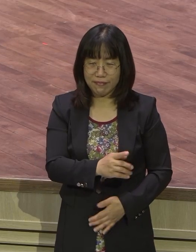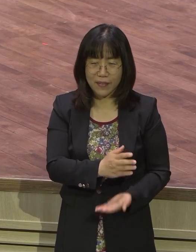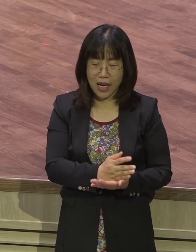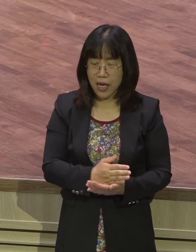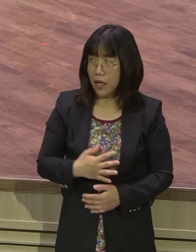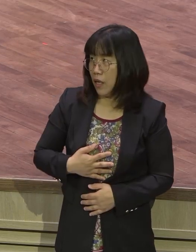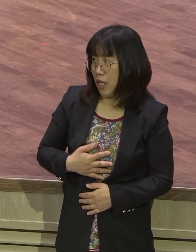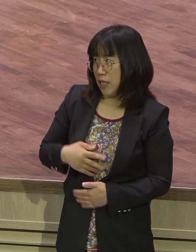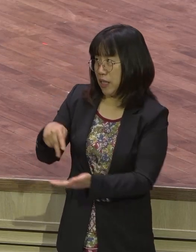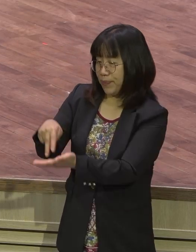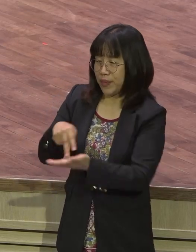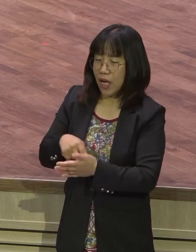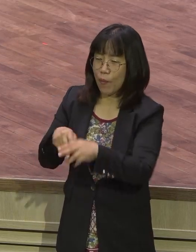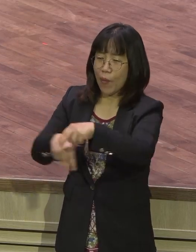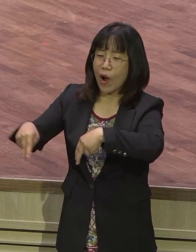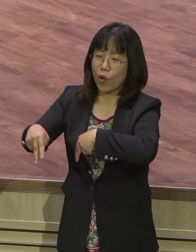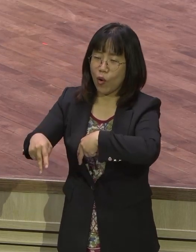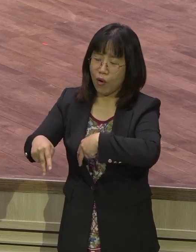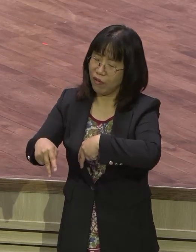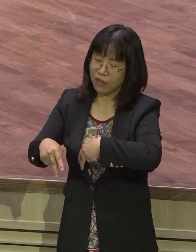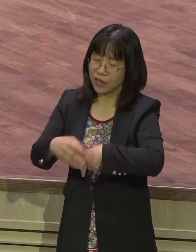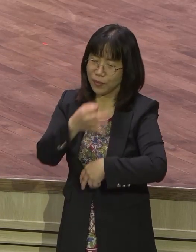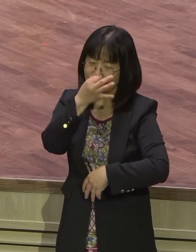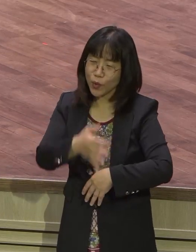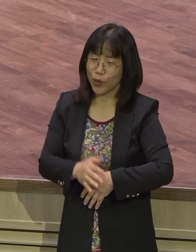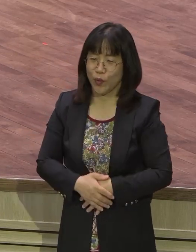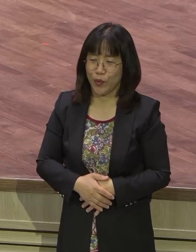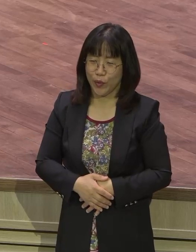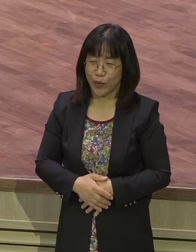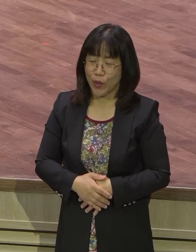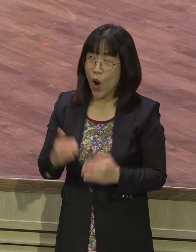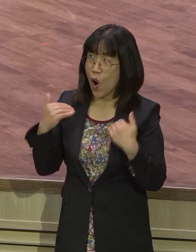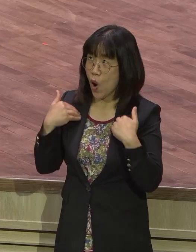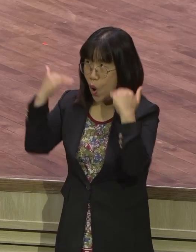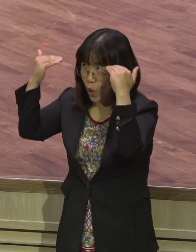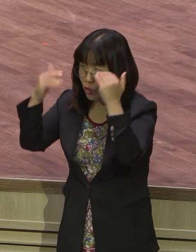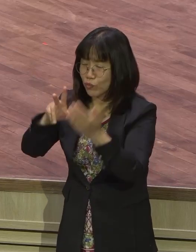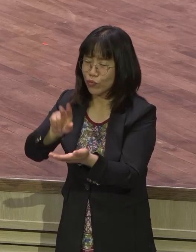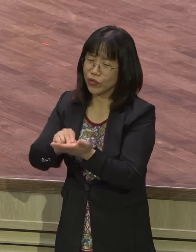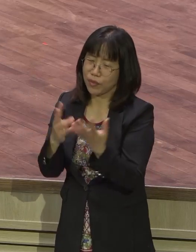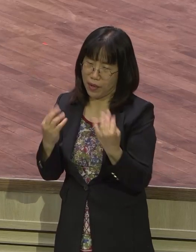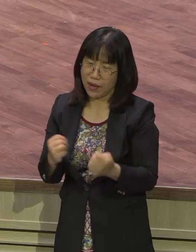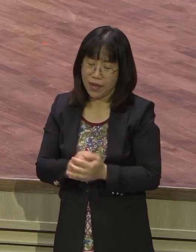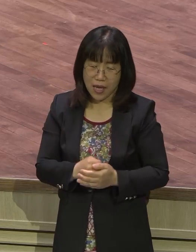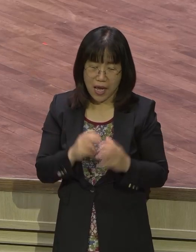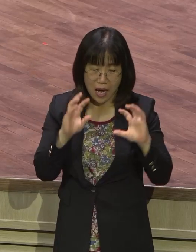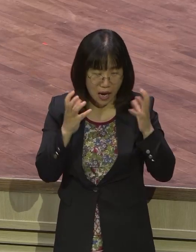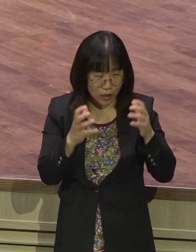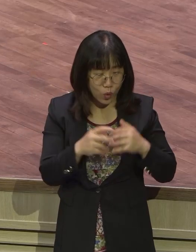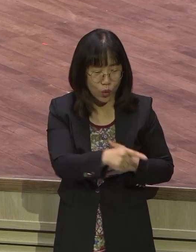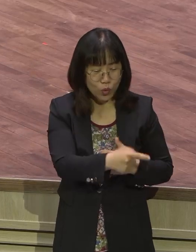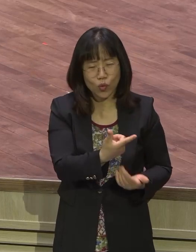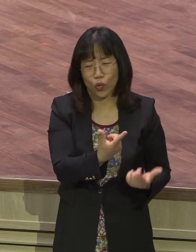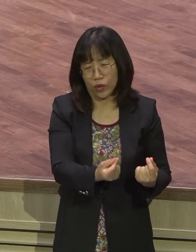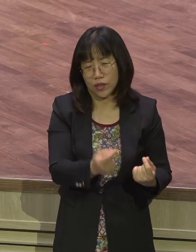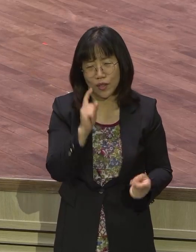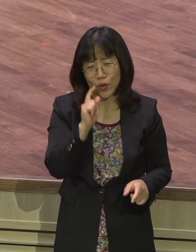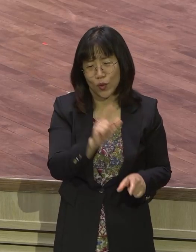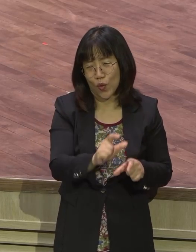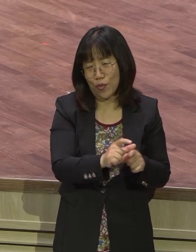어른들은 또 문제가 얼마나 많습니까? 그런 문제 그런 문제 그러니까 이것이 전부 다